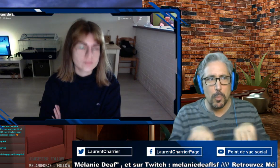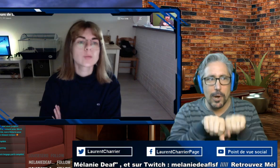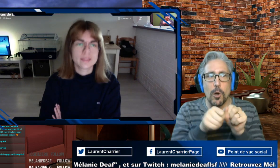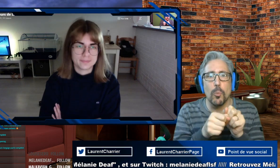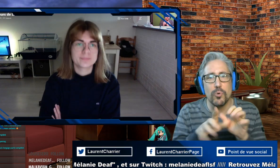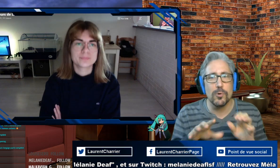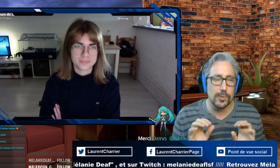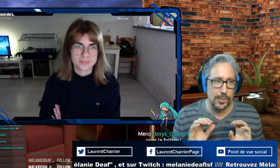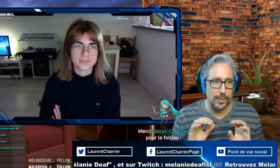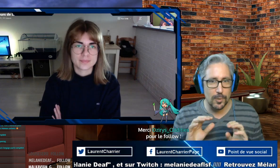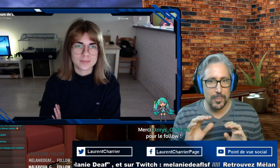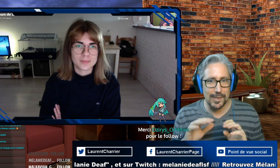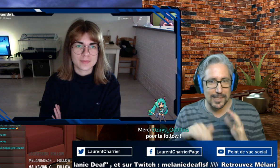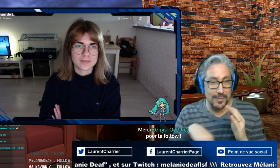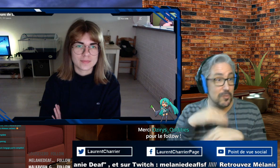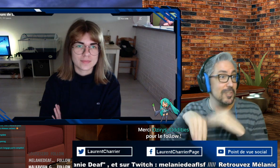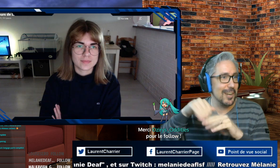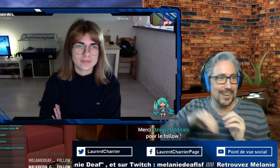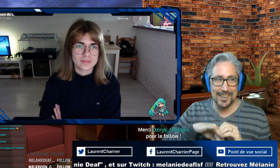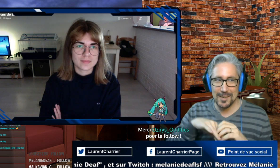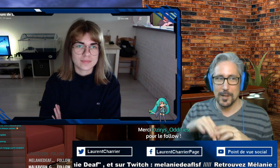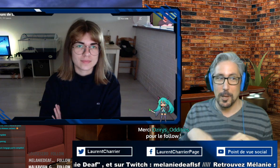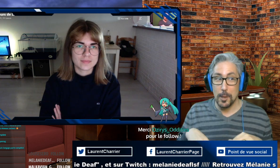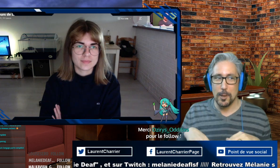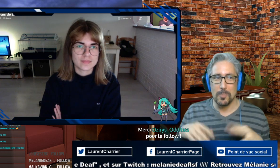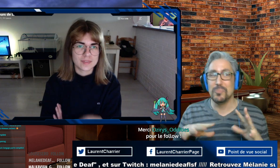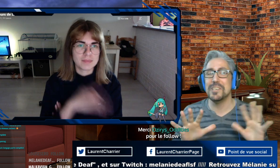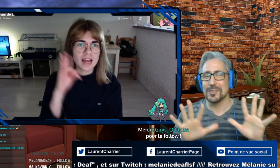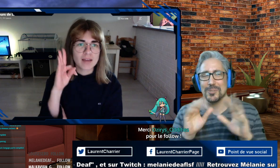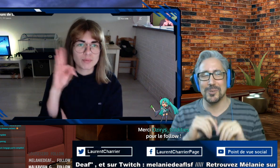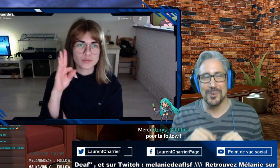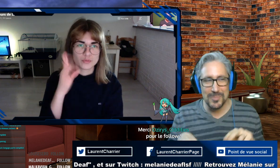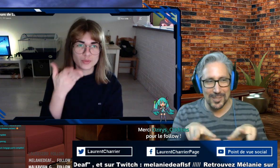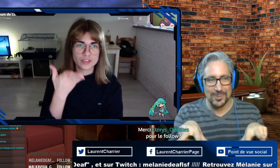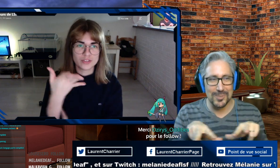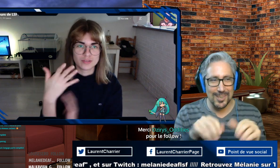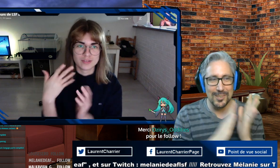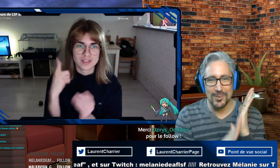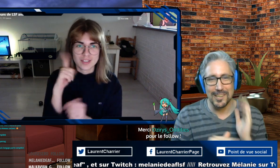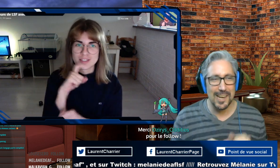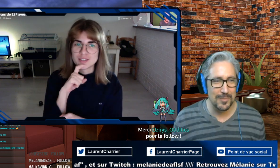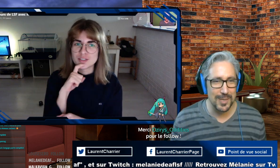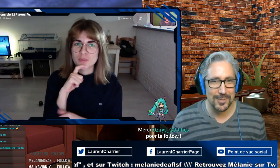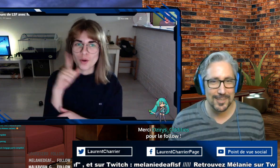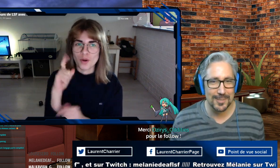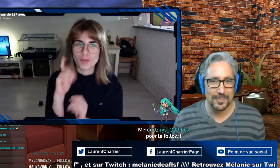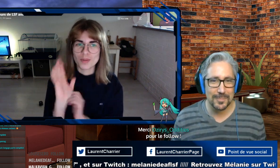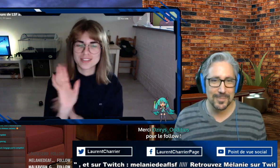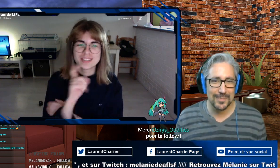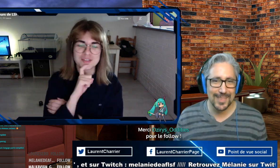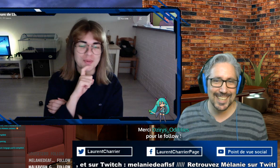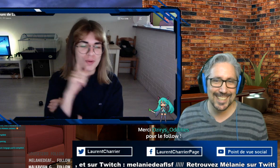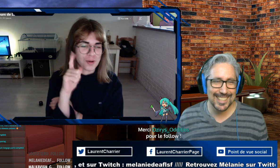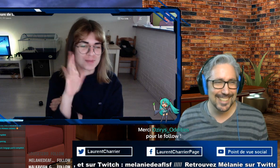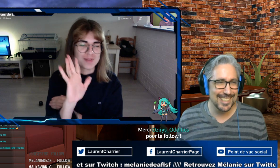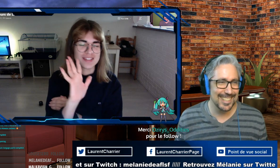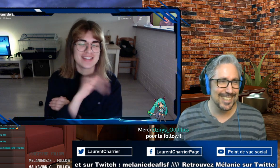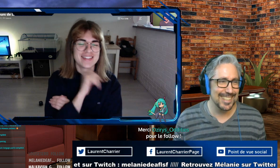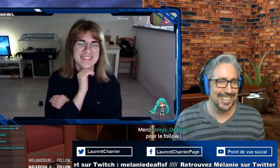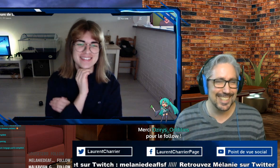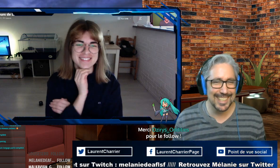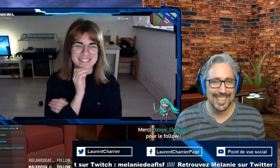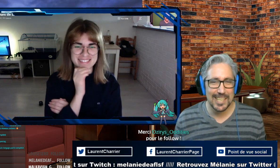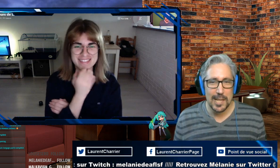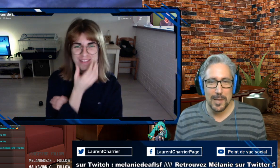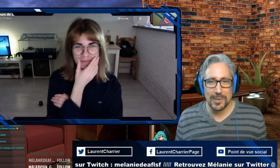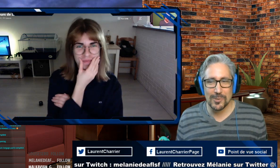Donc en ce moment, elle est en pause, mais ça va venir. Bah, Bientôt, bientôt. je... Il y aura des lives bientôt. Comment c'est? Je n'ai pas encore